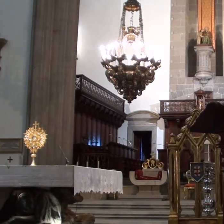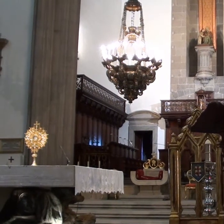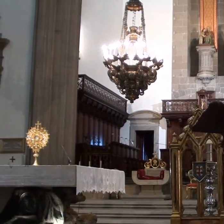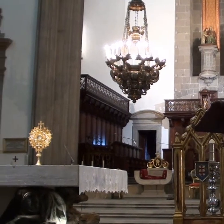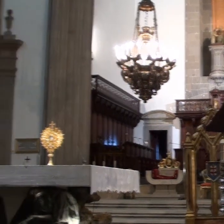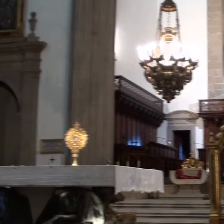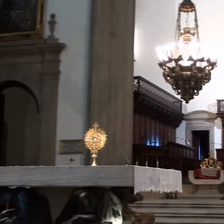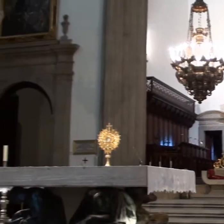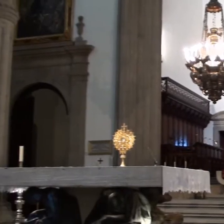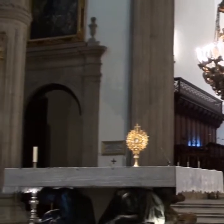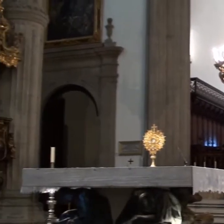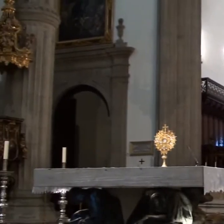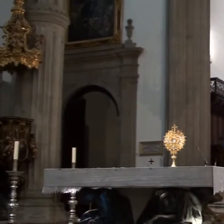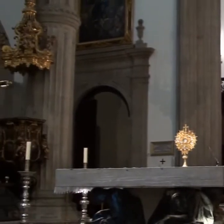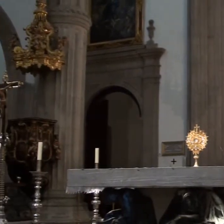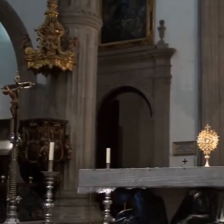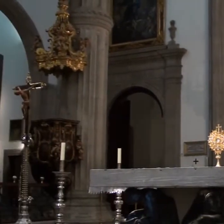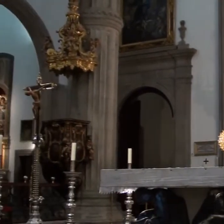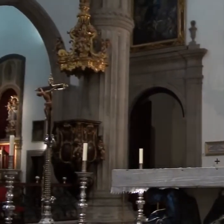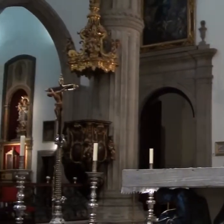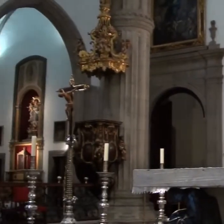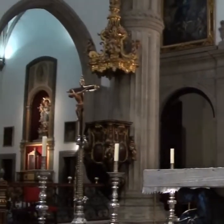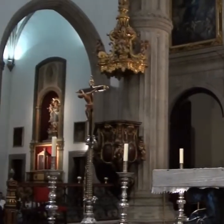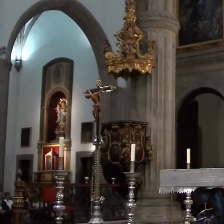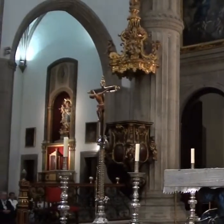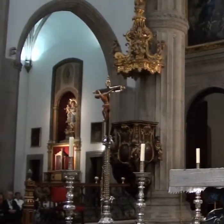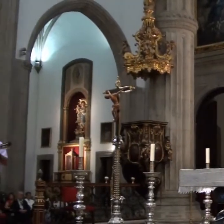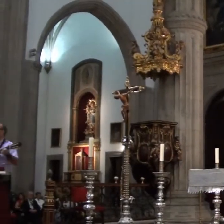Mesías espíritu santo espíritu